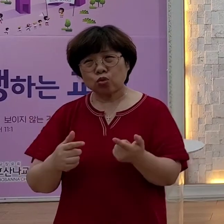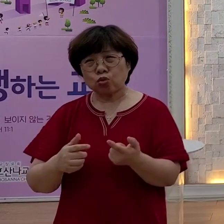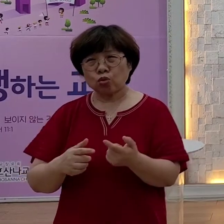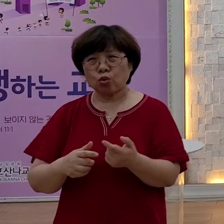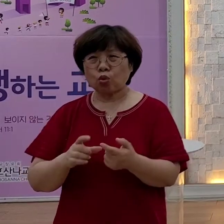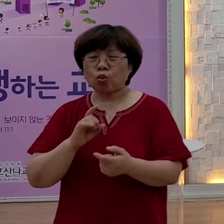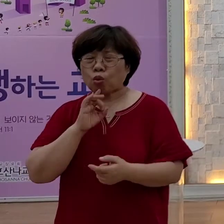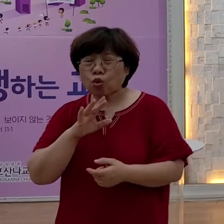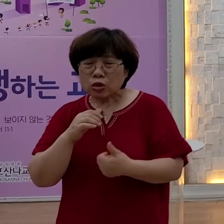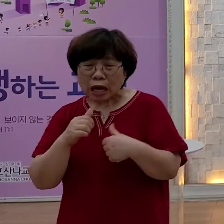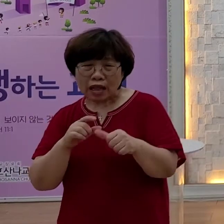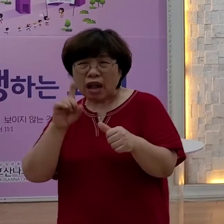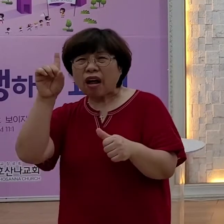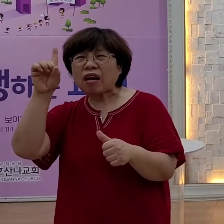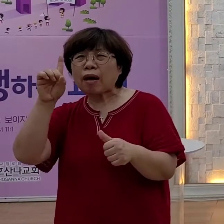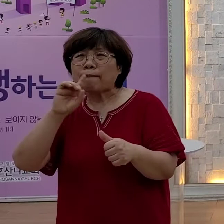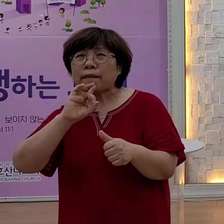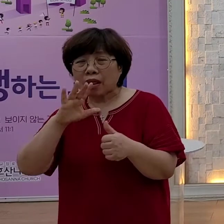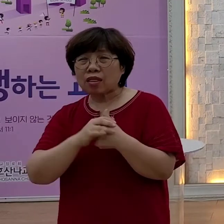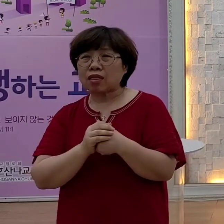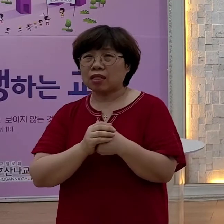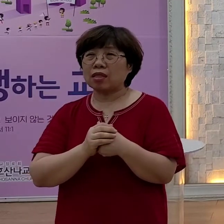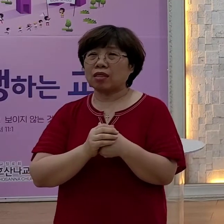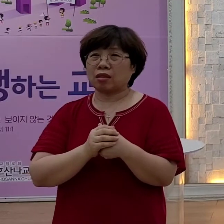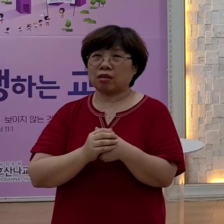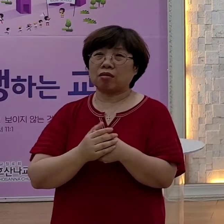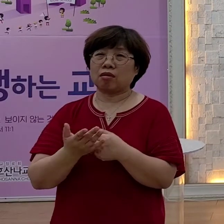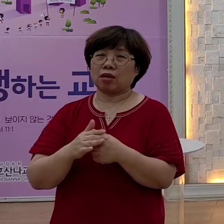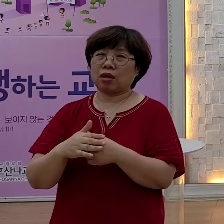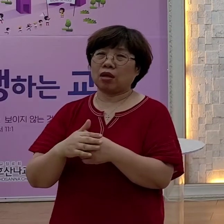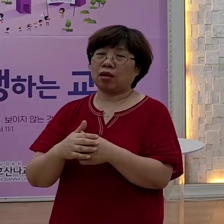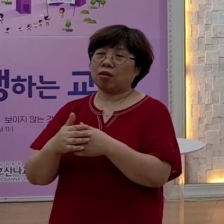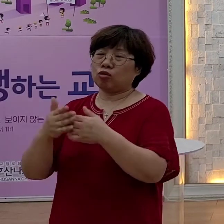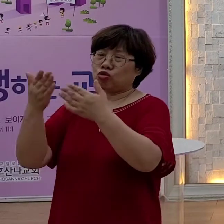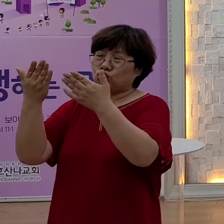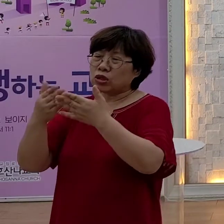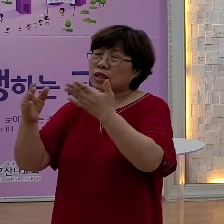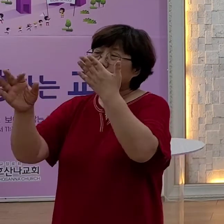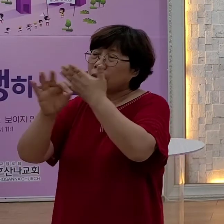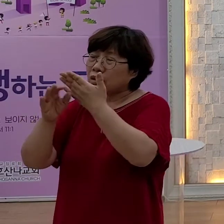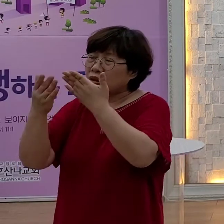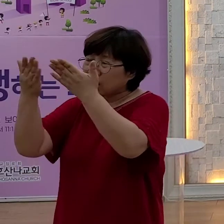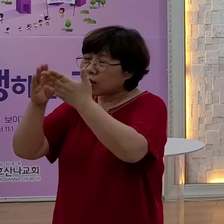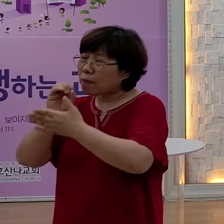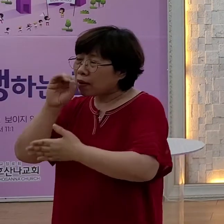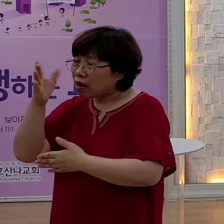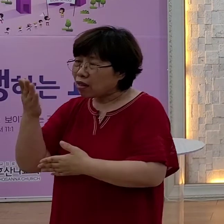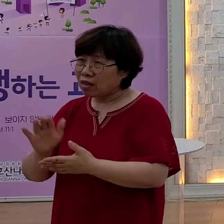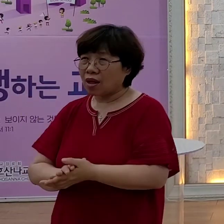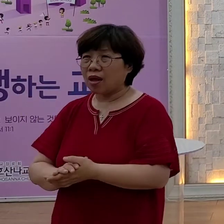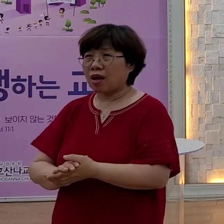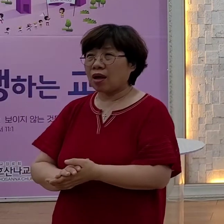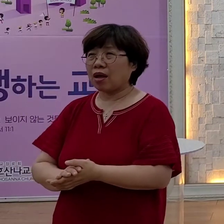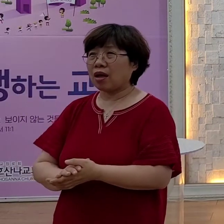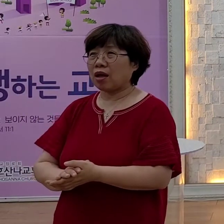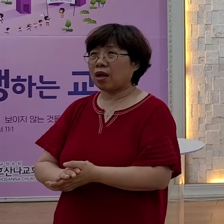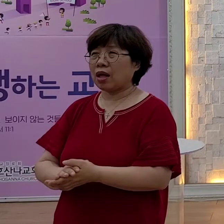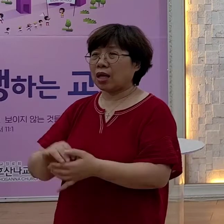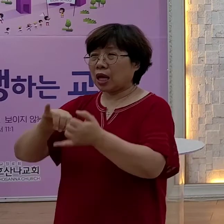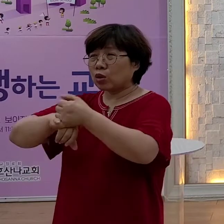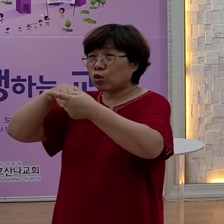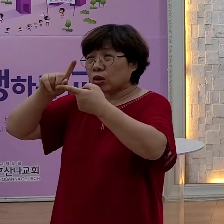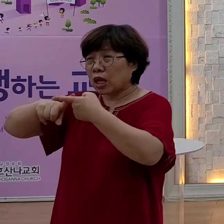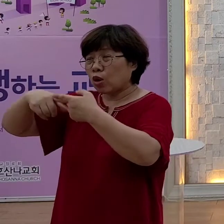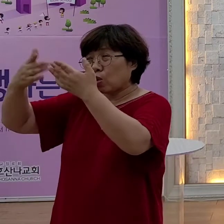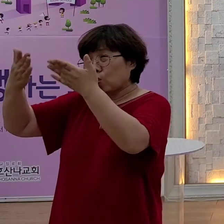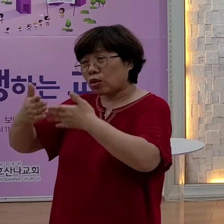받았다니까요. 근데 물론 제가 하나님 주시면 하겠다고 했는데 진짜 주시니까 이게 얼마나 갈등 생기겠습니까? 참, 그래서 그